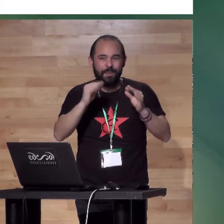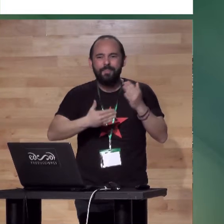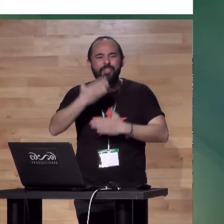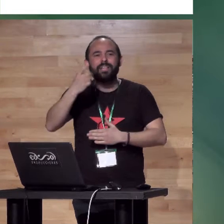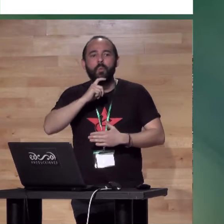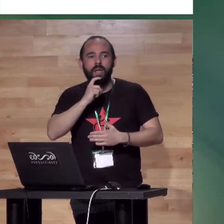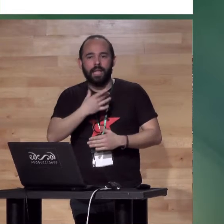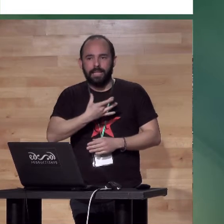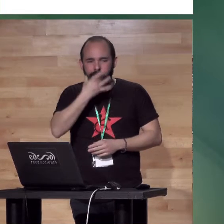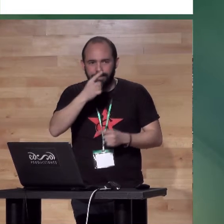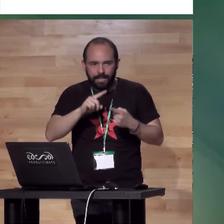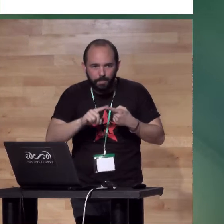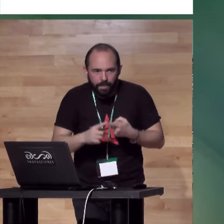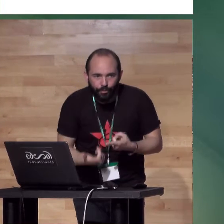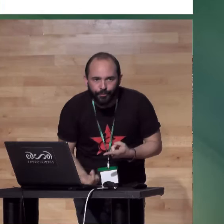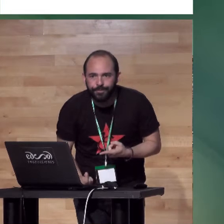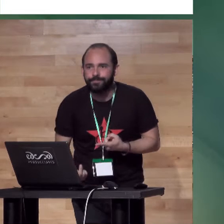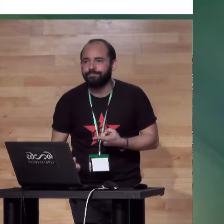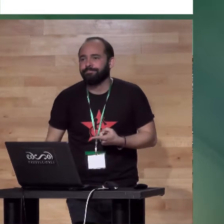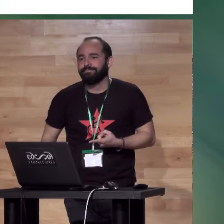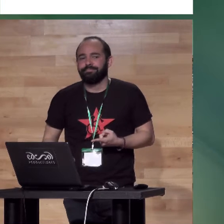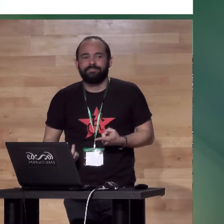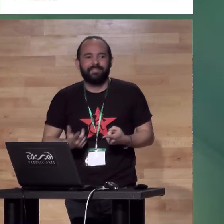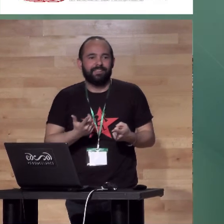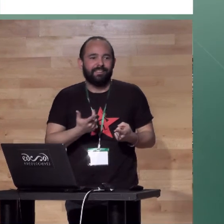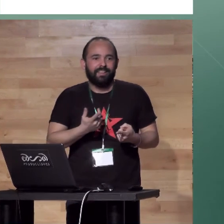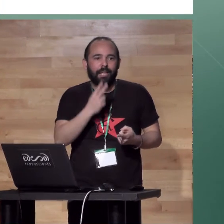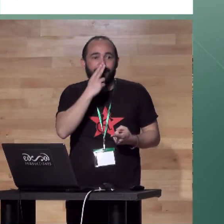periodista. El de periodista tímido.